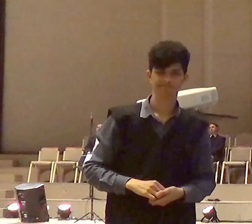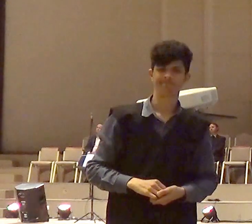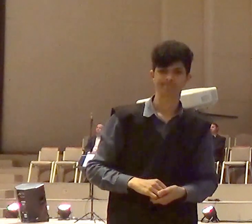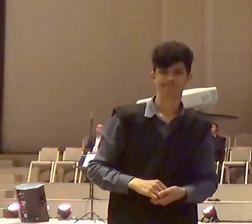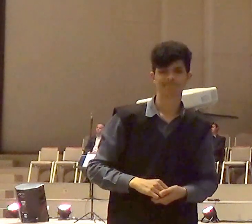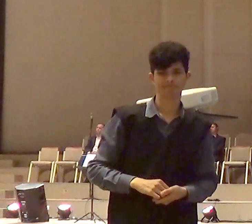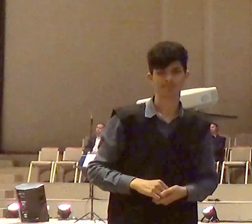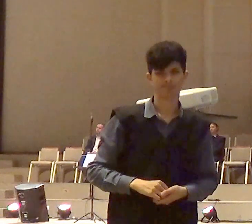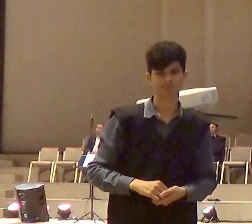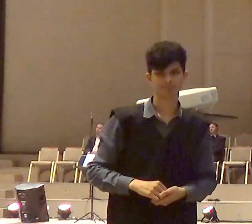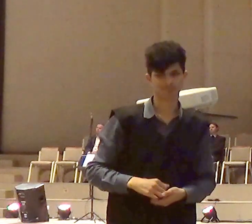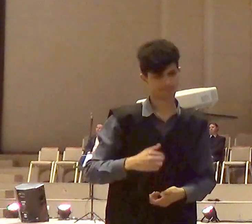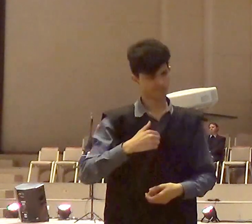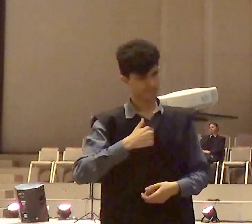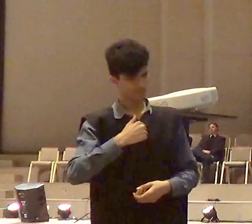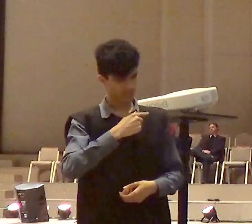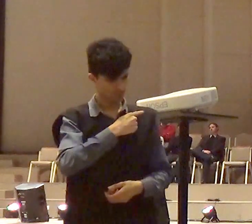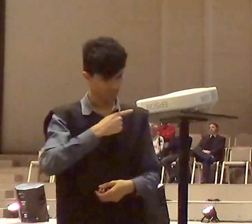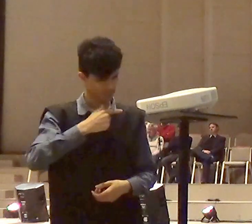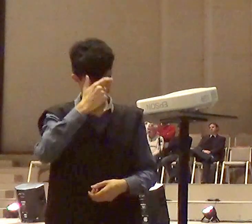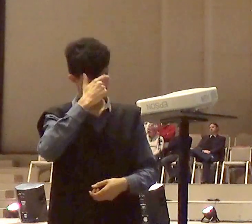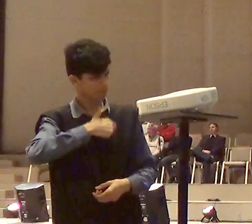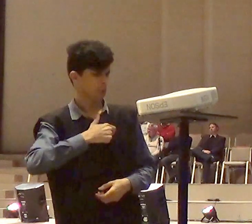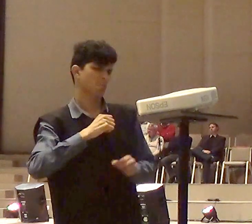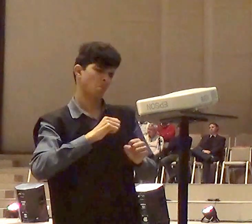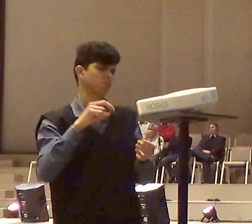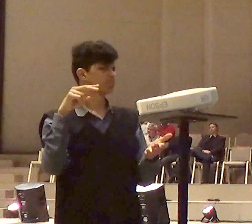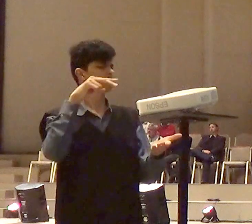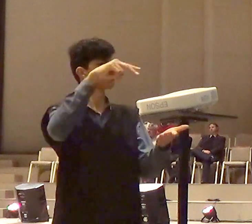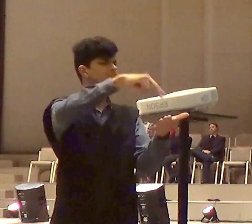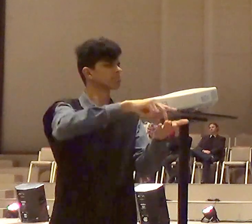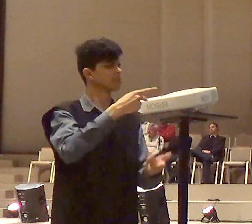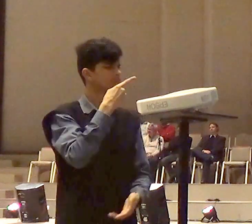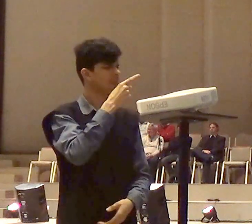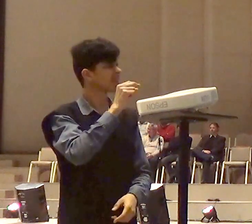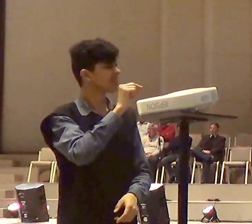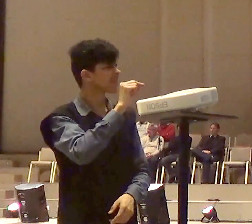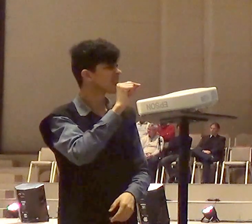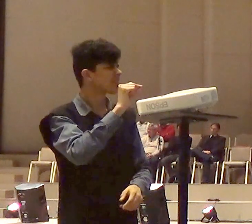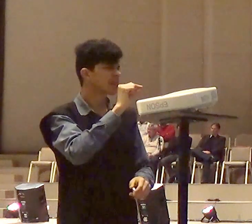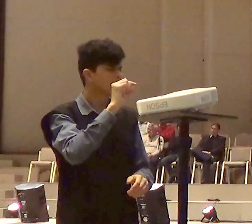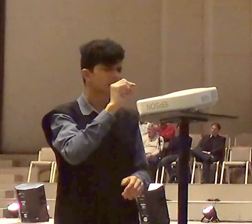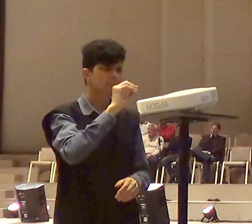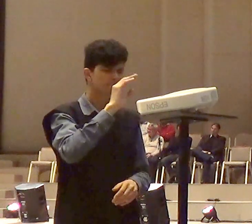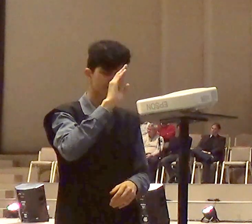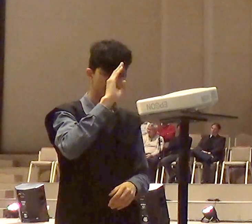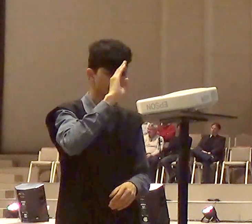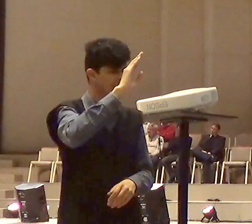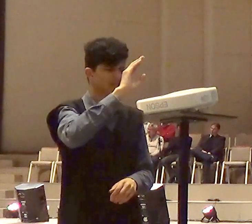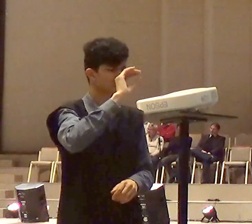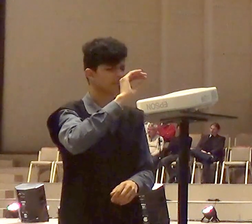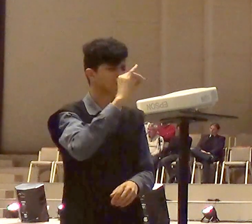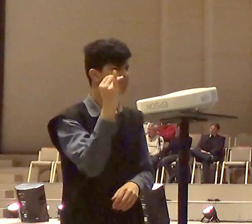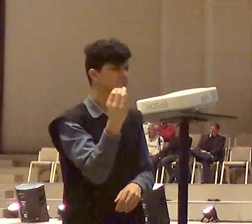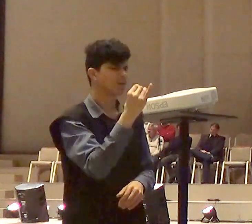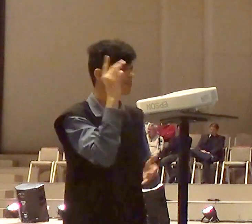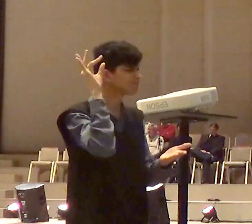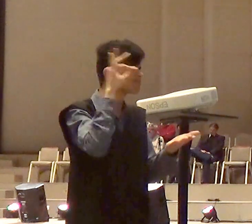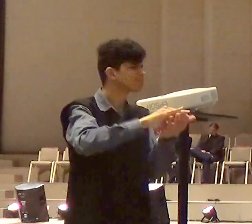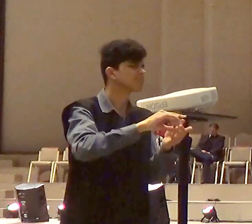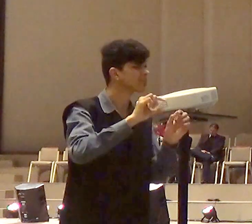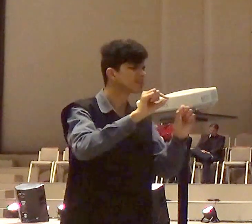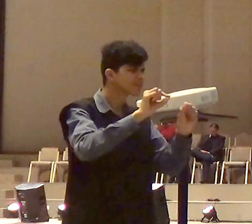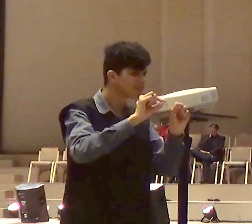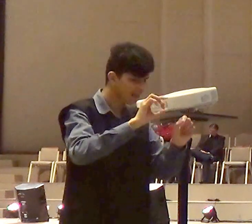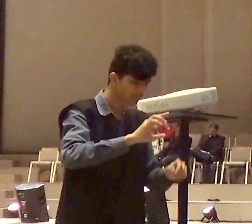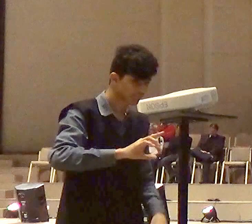eu posso dizer que Deus é a verdade absoluta e a sua palavra me dá segurança mas eu não tenho